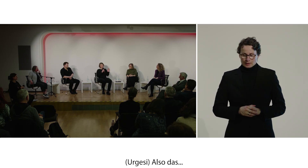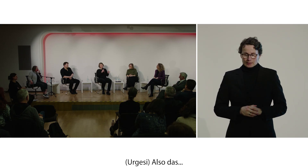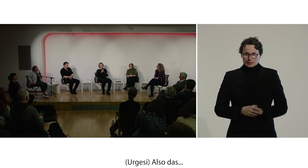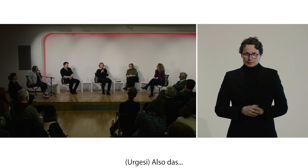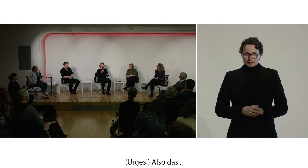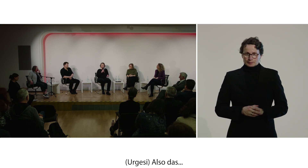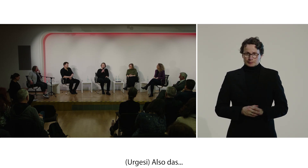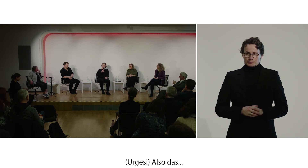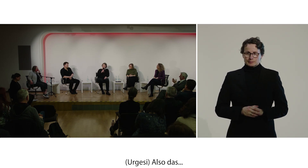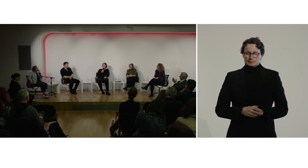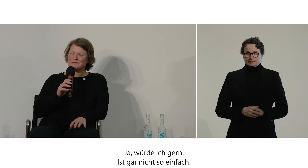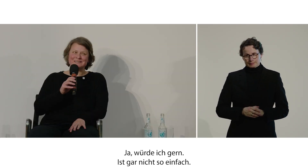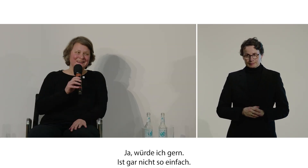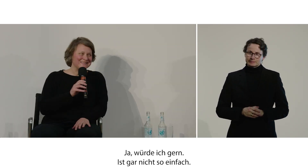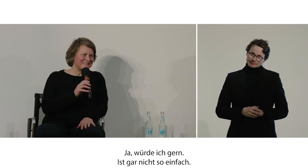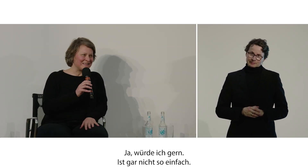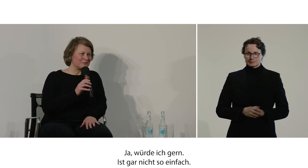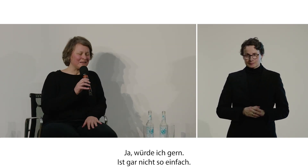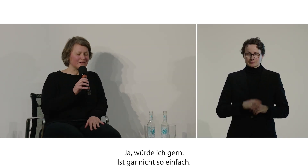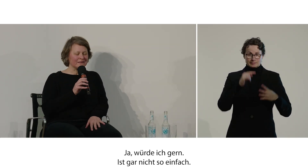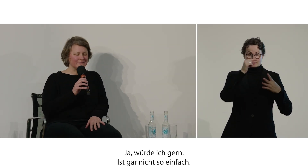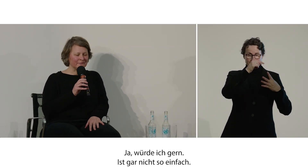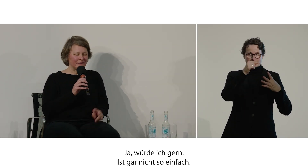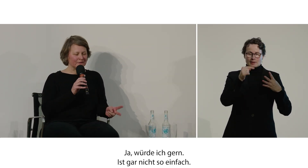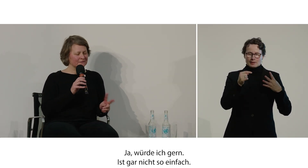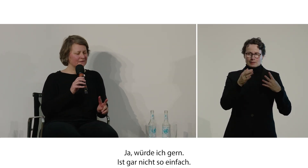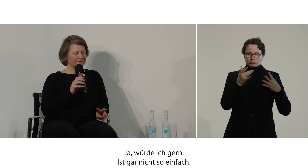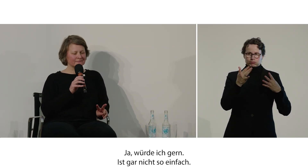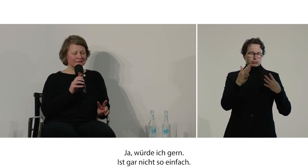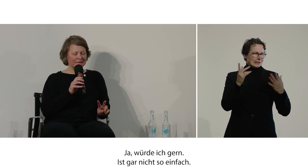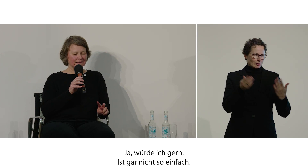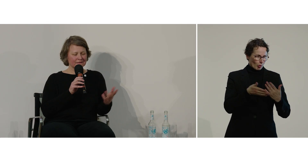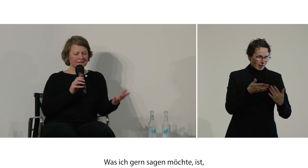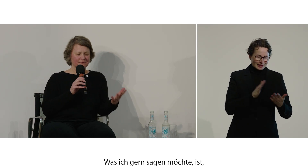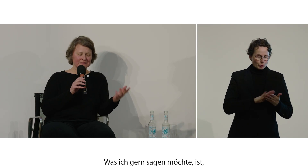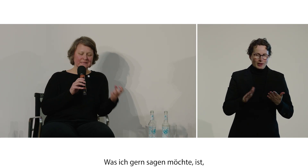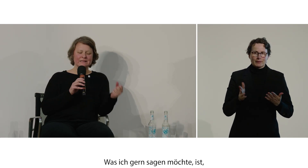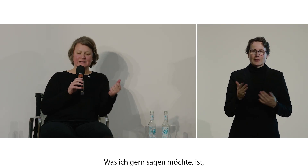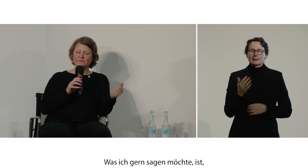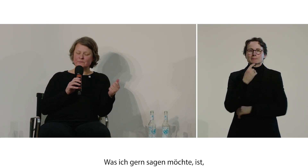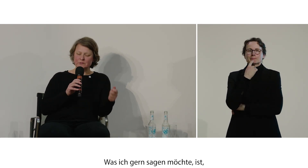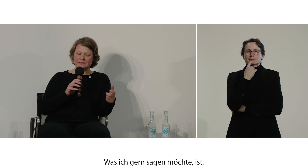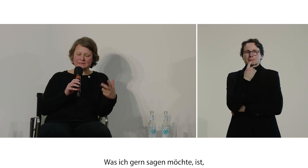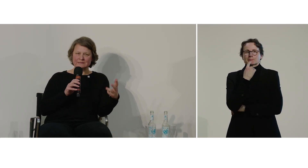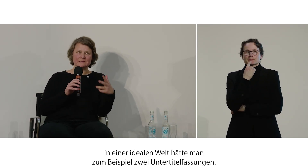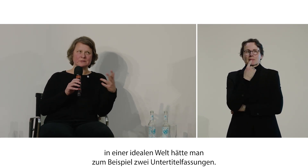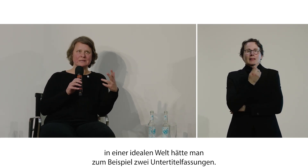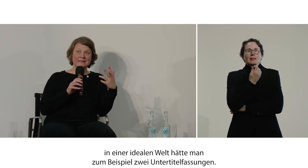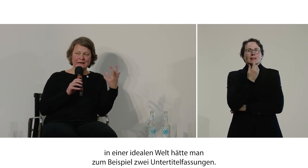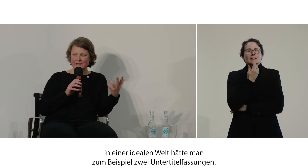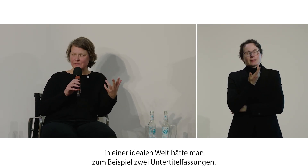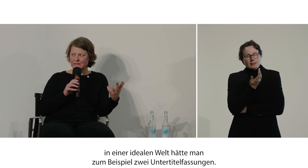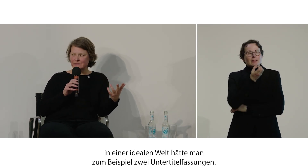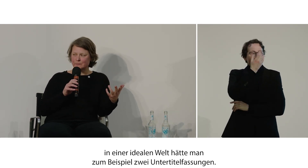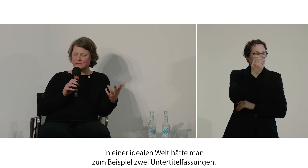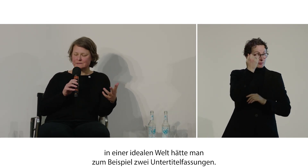Also das ist gar nicht so einfach, aber was ich gerne sagen möchte, ist, dass natürlich in